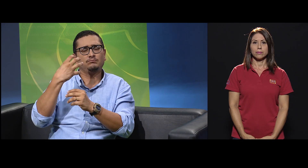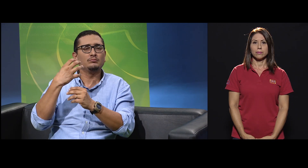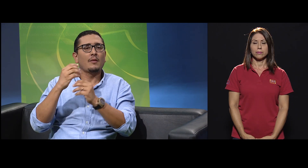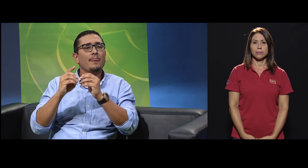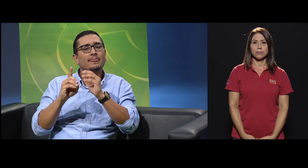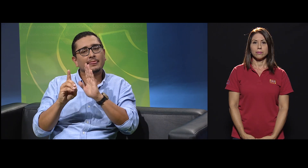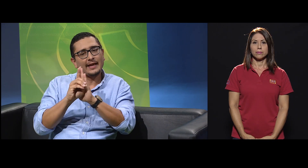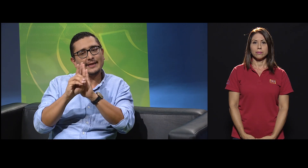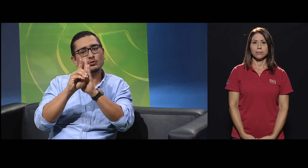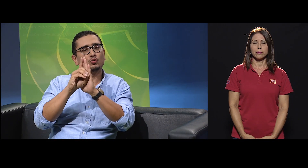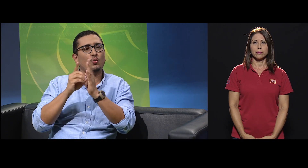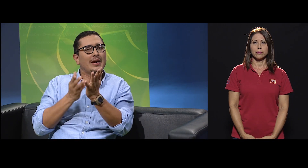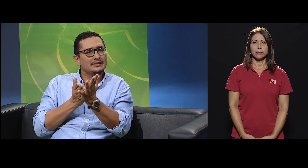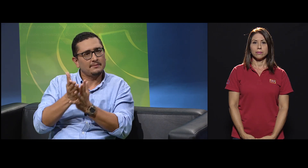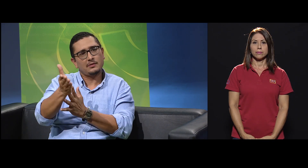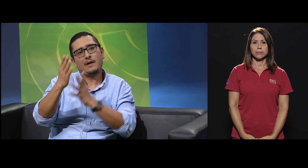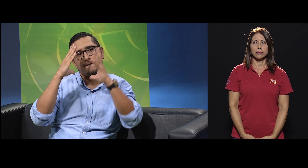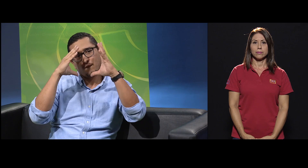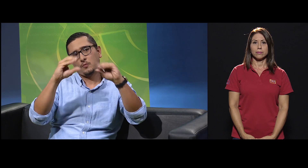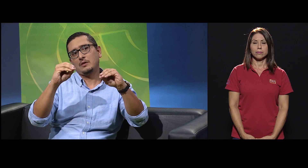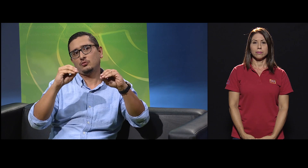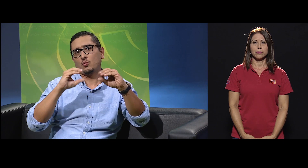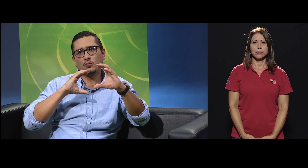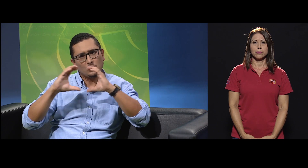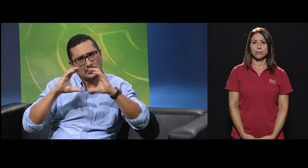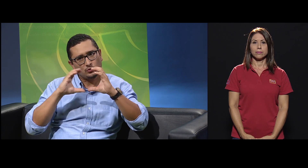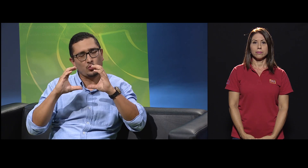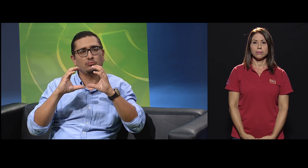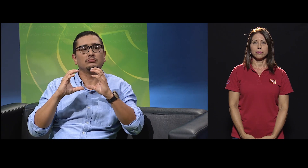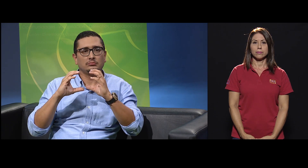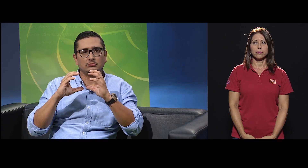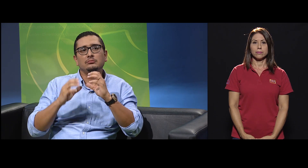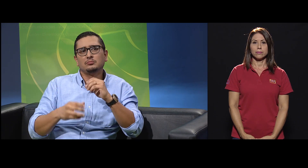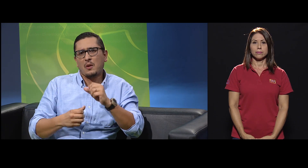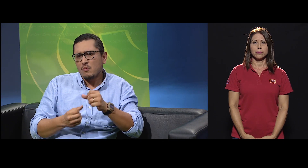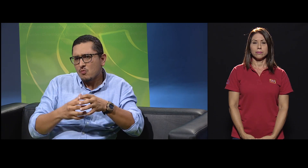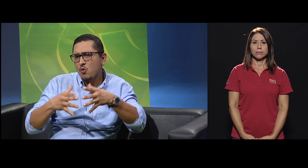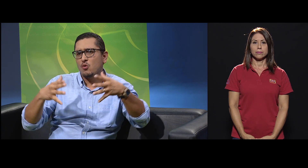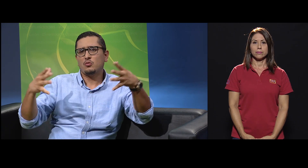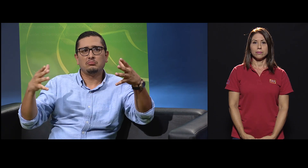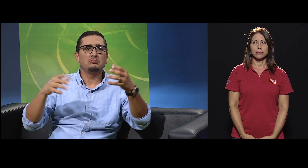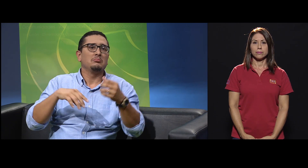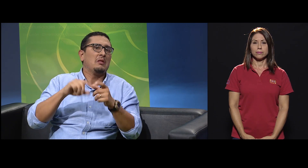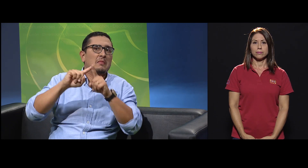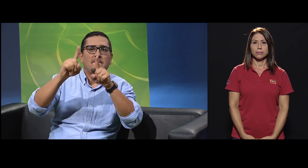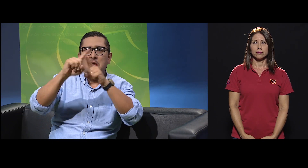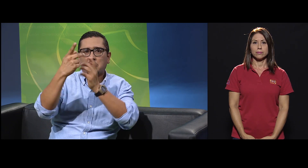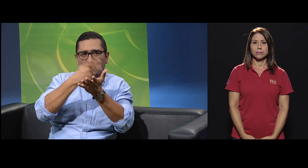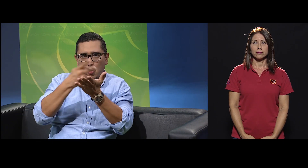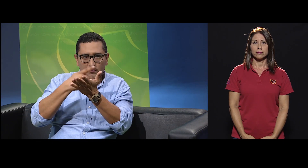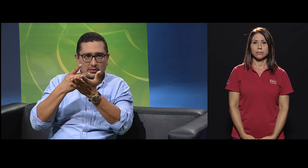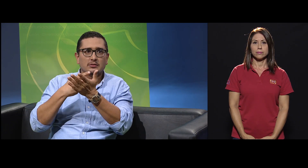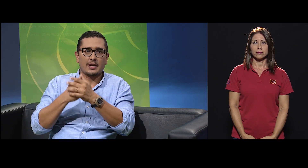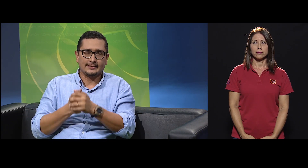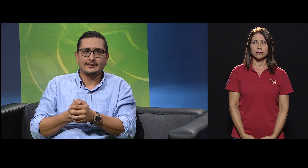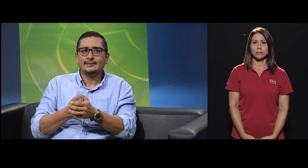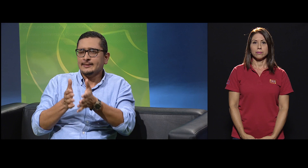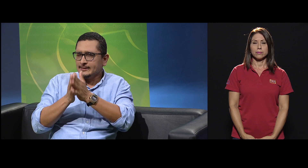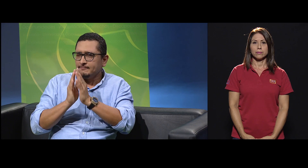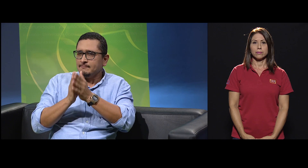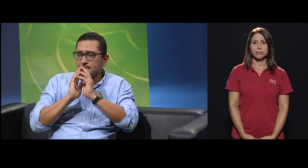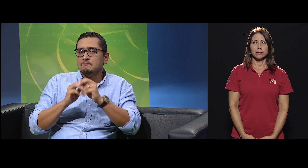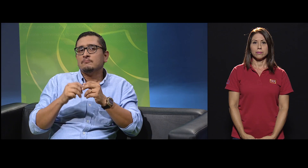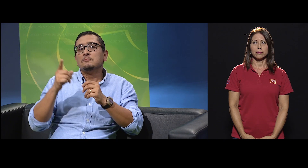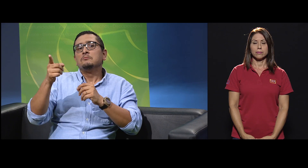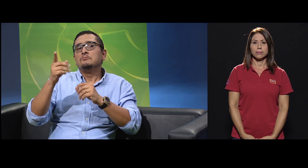nosotros interpusimos un recurso de amparo ante la Sala Cuarta pidiendo el acceso a la información y a la comunicación. Muchas